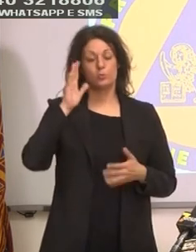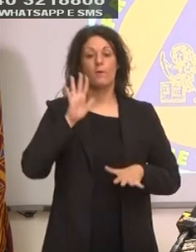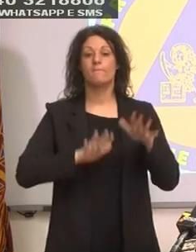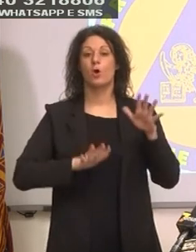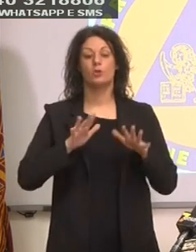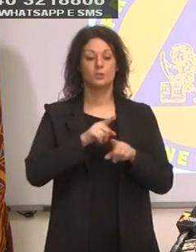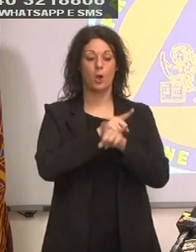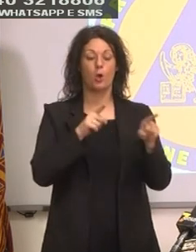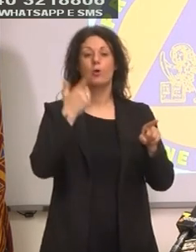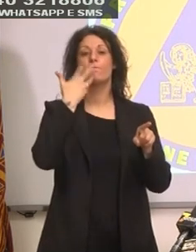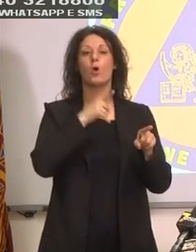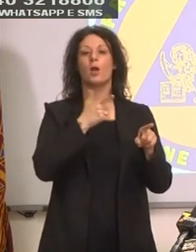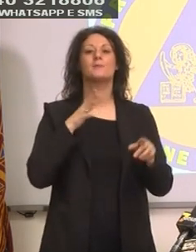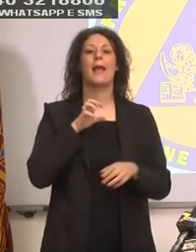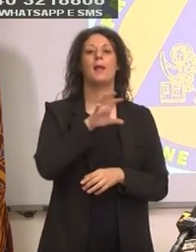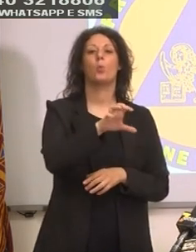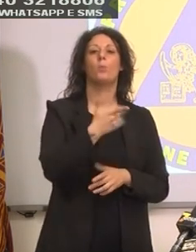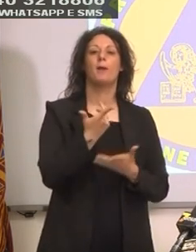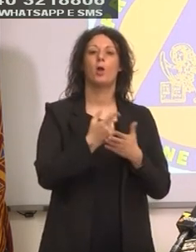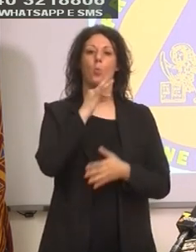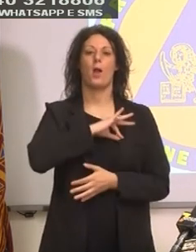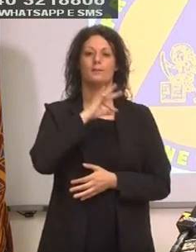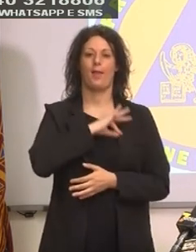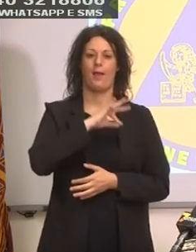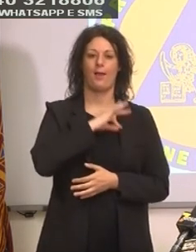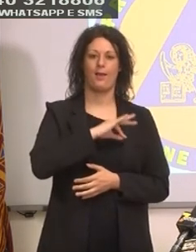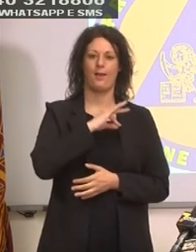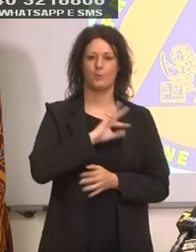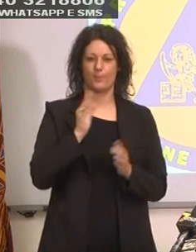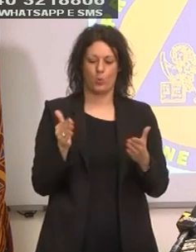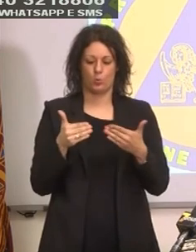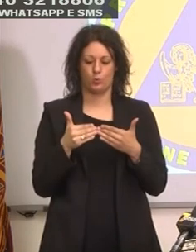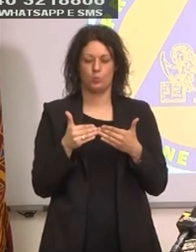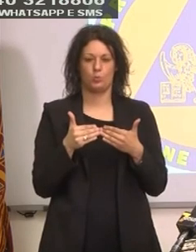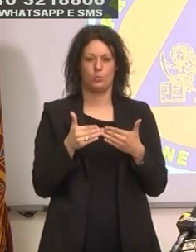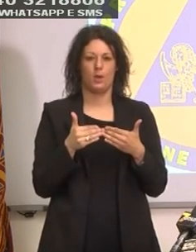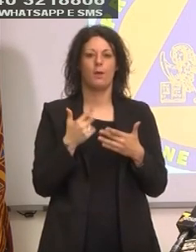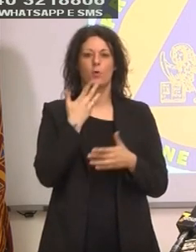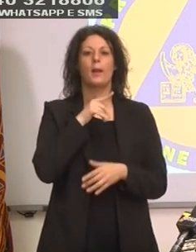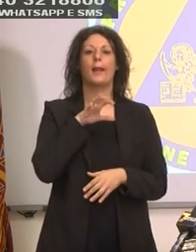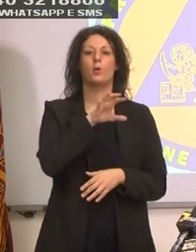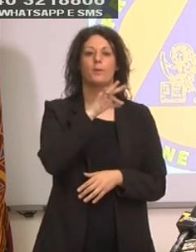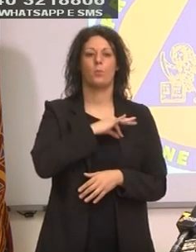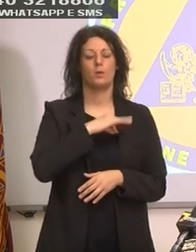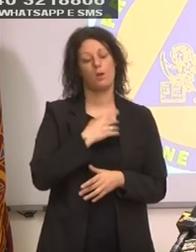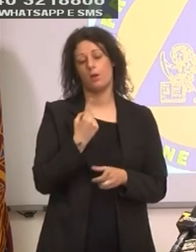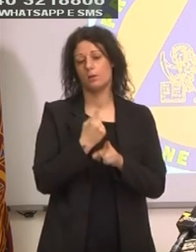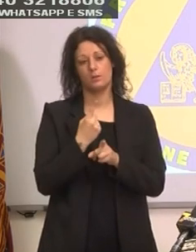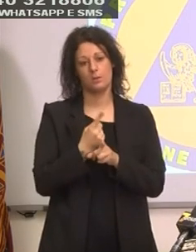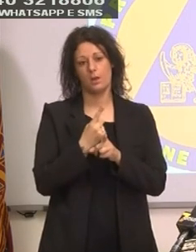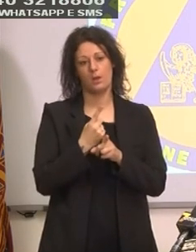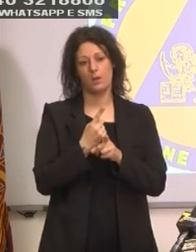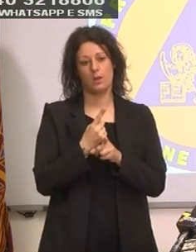i fatturati persi del lockdown, diciamo, tirando sulle corse. Quindi noi siamo a chiedere assolutamente che si attivi lo status